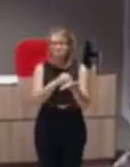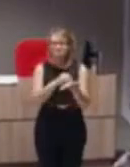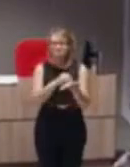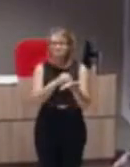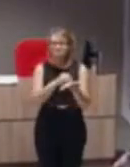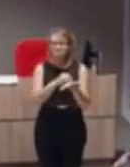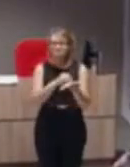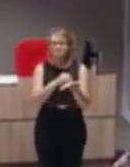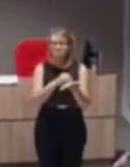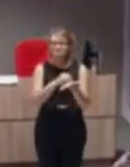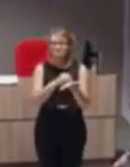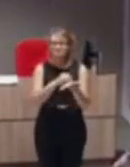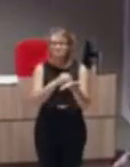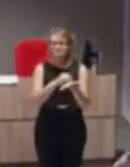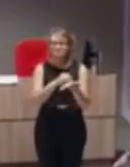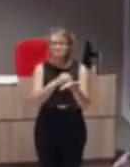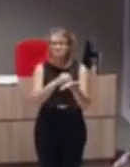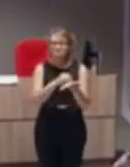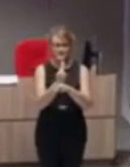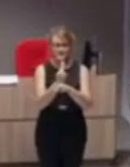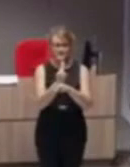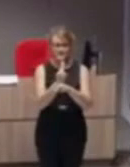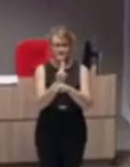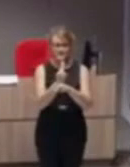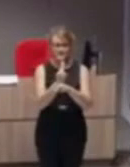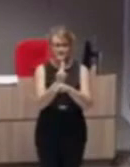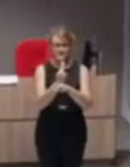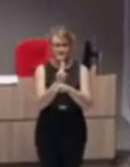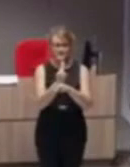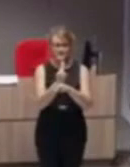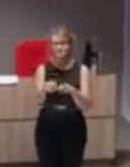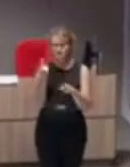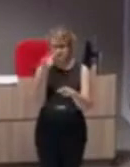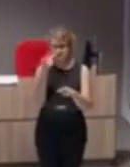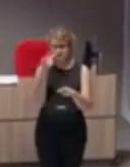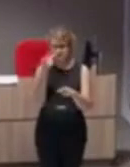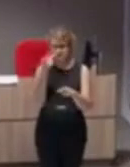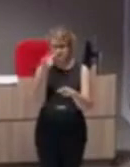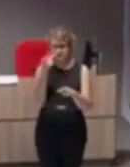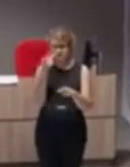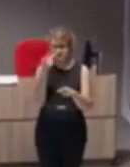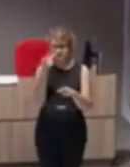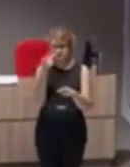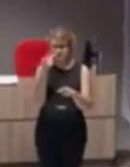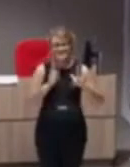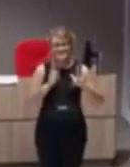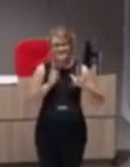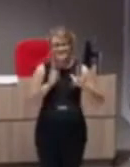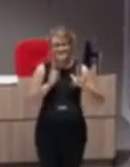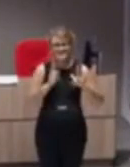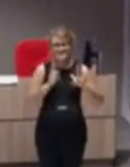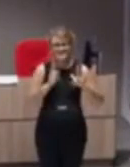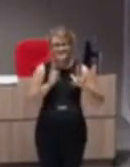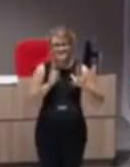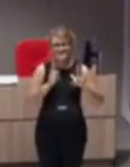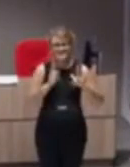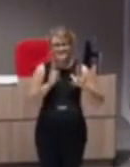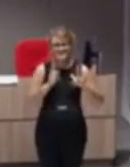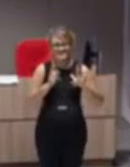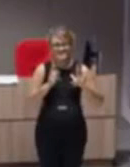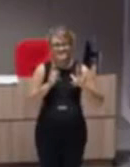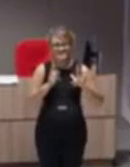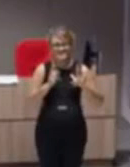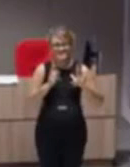de equipamentos de proteção coletiva e equipamentos de proteção individual, limpeza inadequada, condições